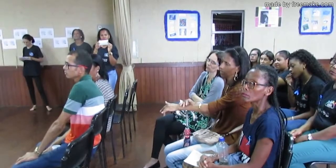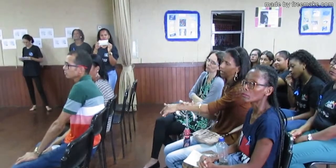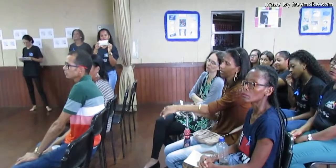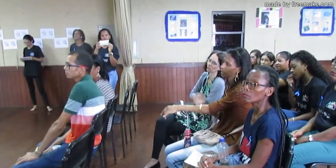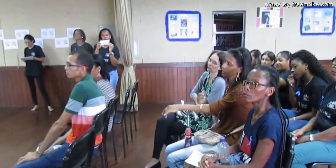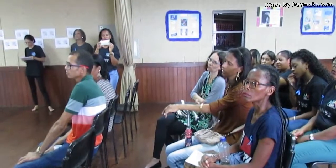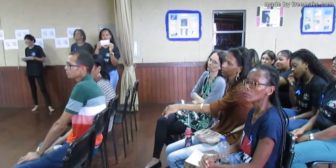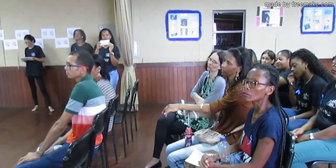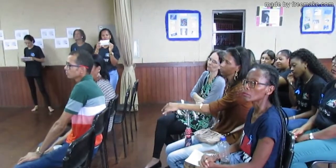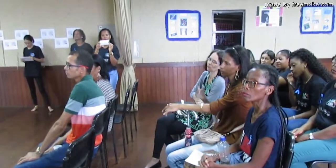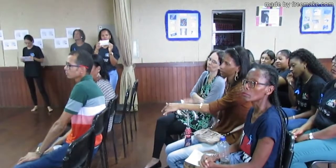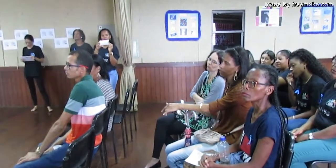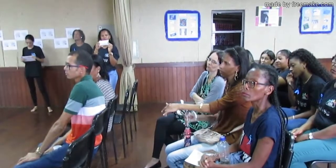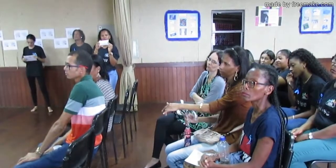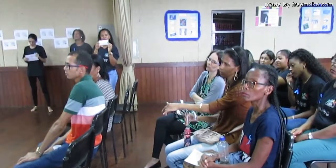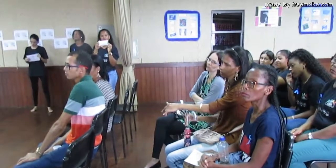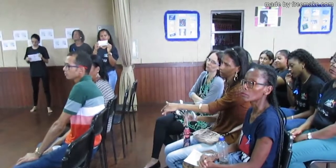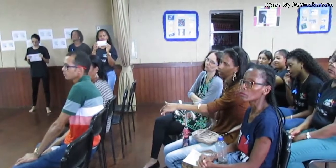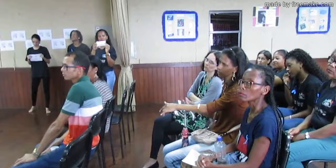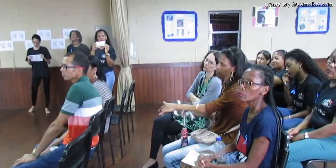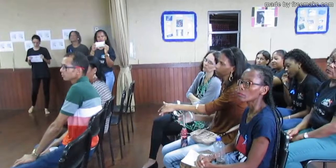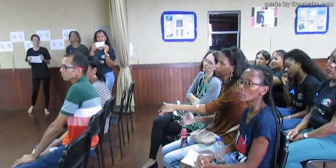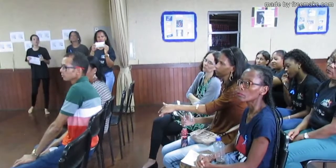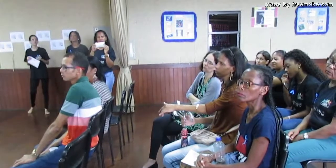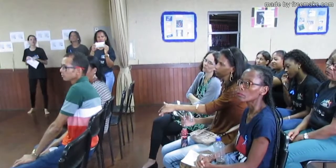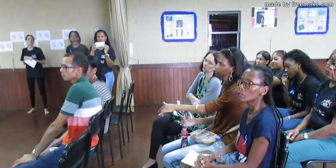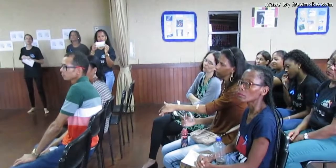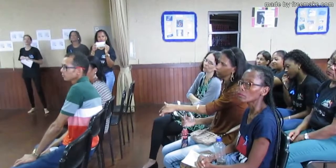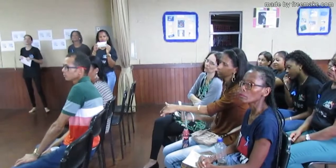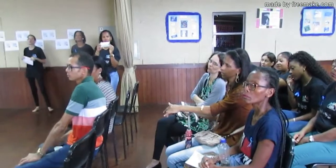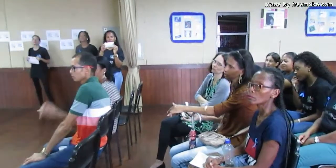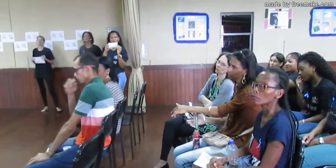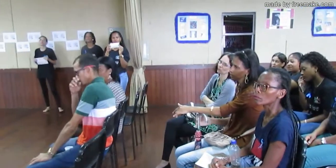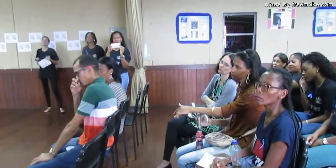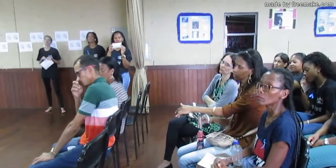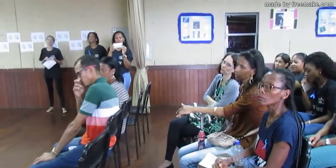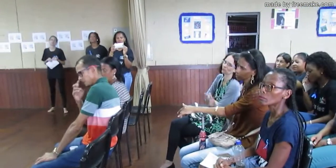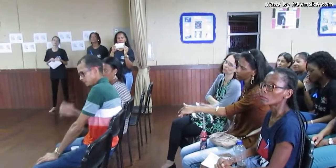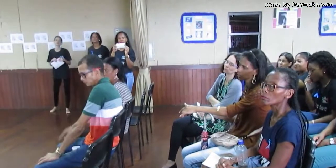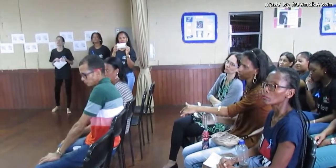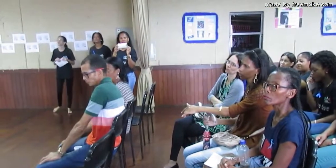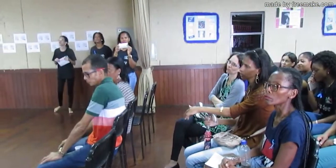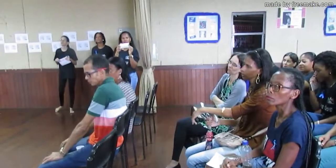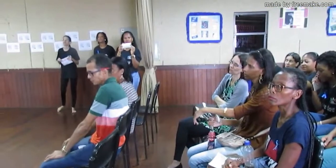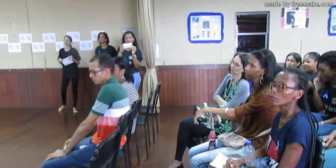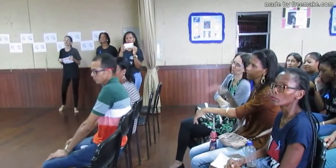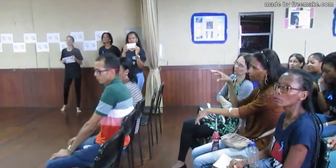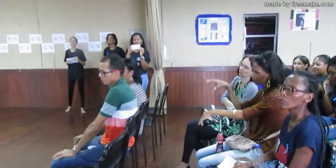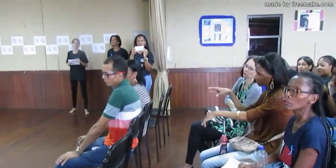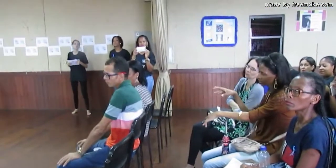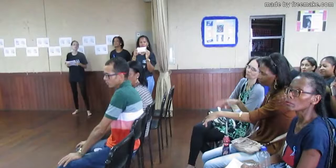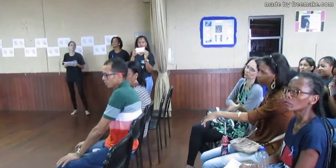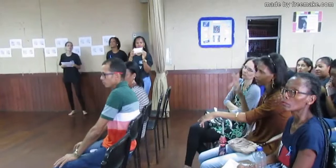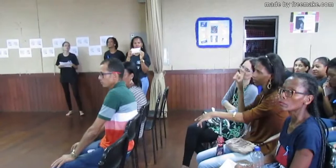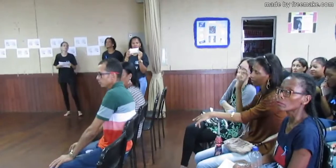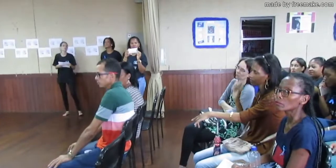mercado, eu queria saber que tipo de sentimento eles, enquanto surdo, sentem, se ele não se sente excluído também,